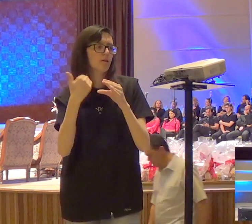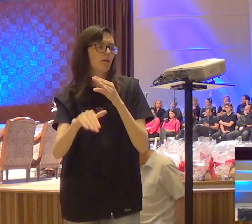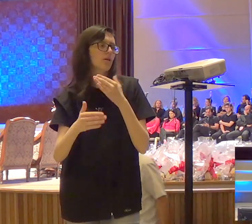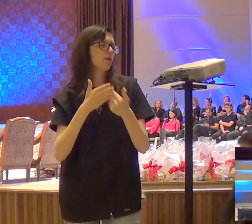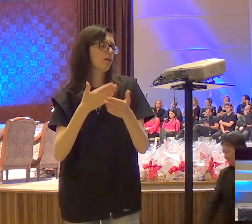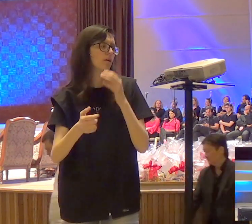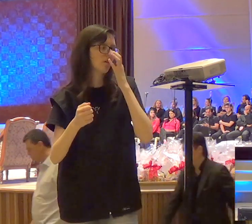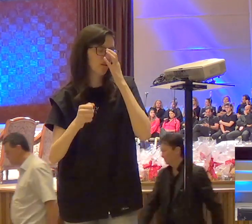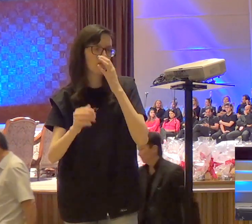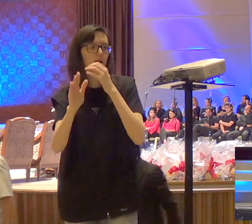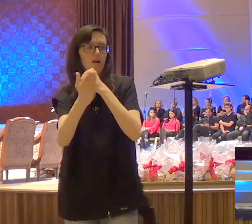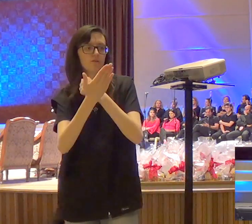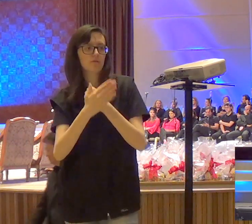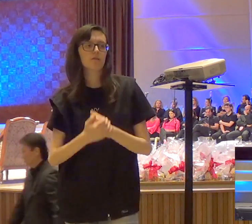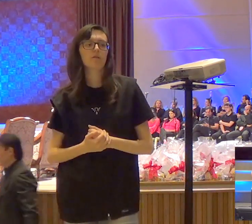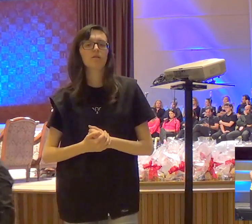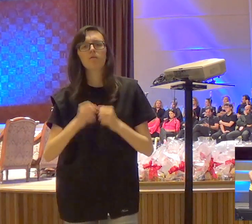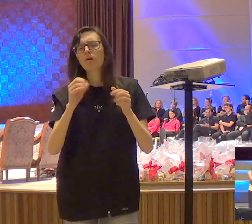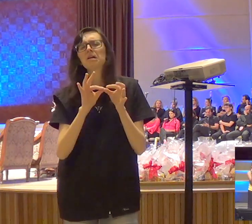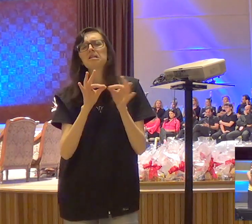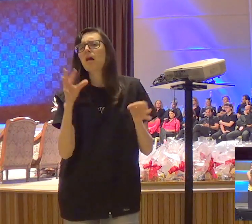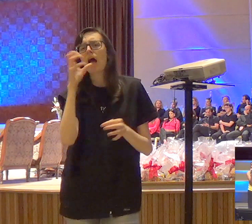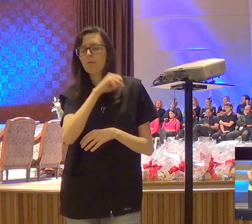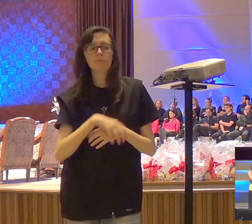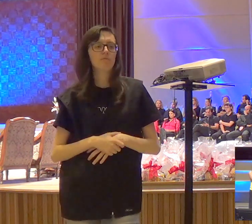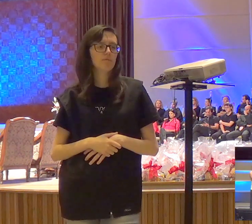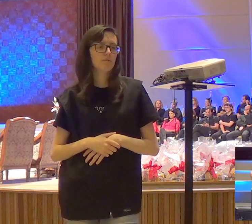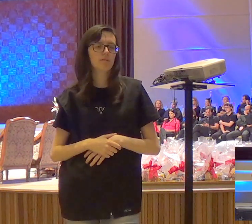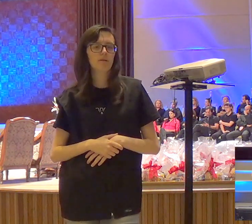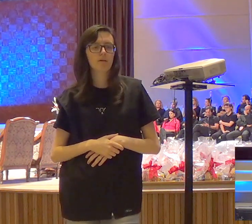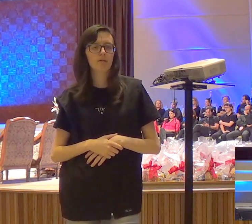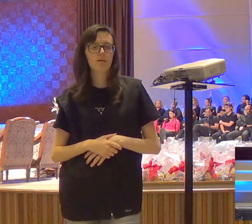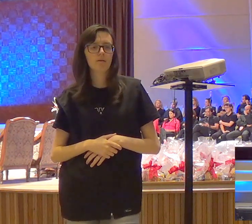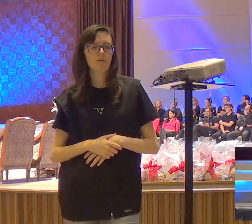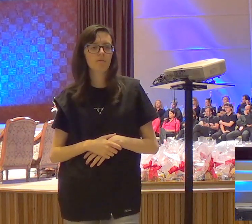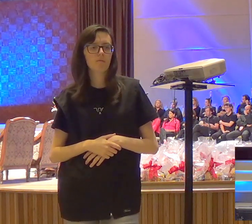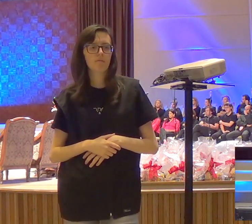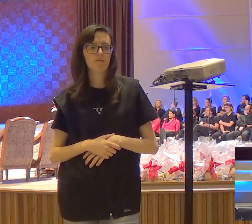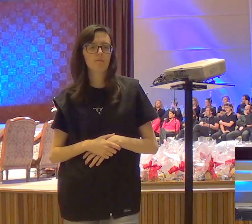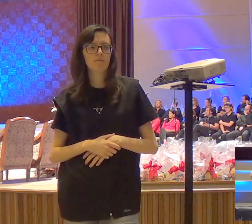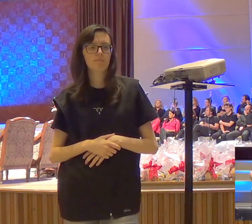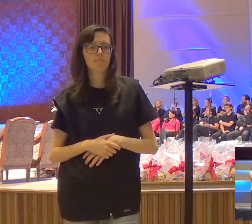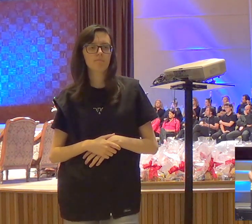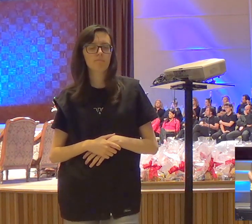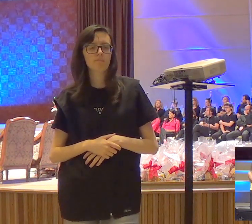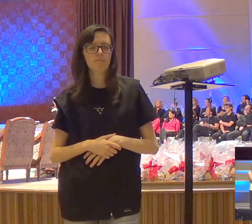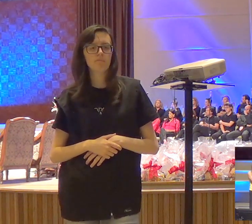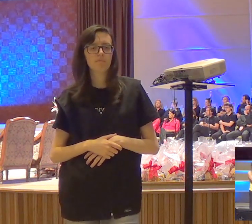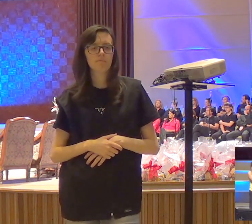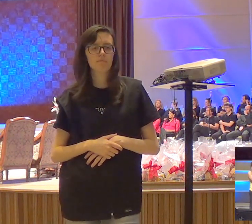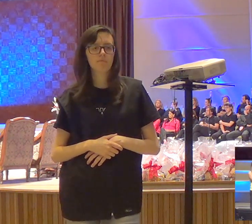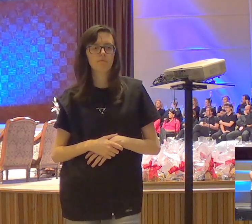gostaria de ajudar, visita, é bem simples e rápido, tá? And if you fill it out in 1 minute, e se você